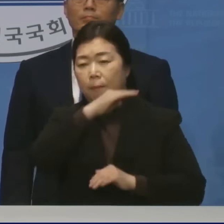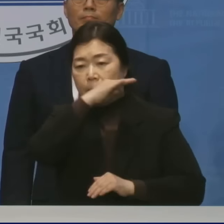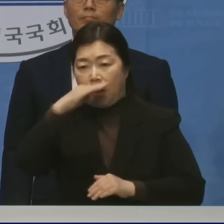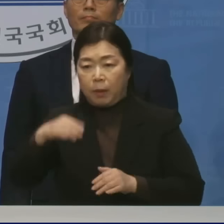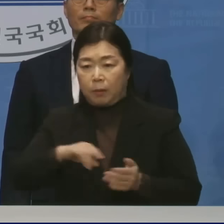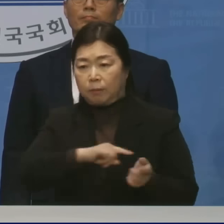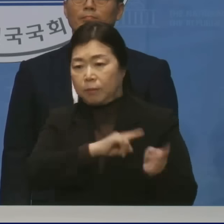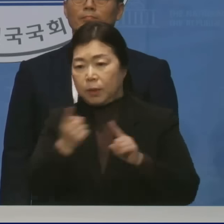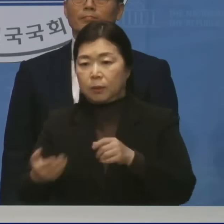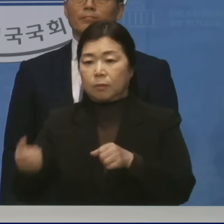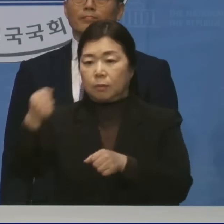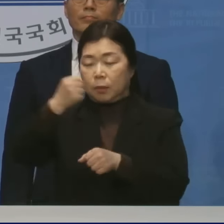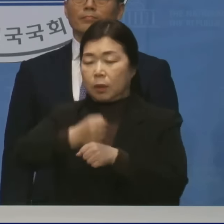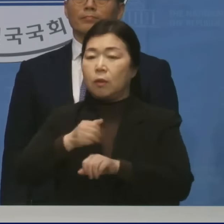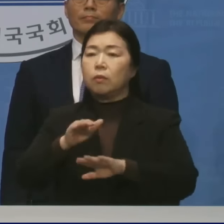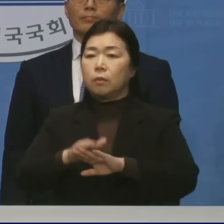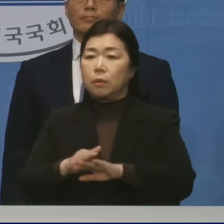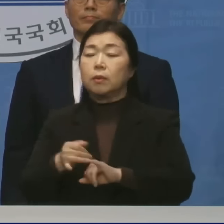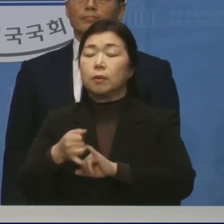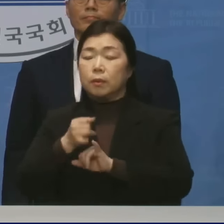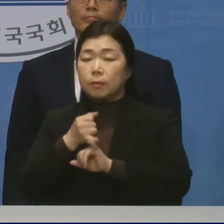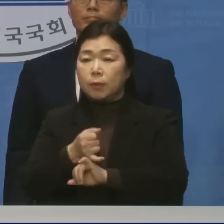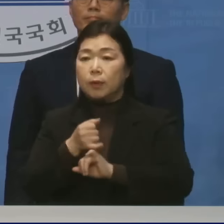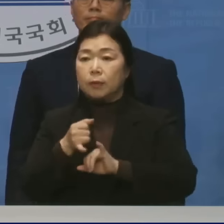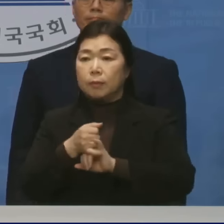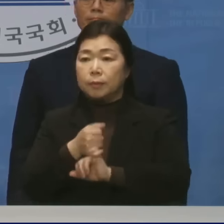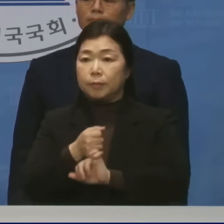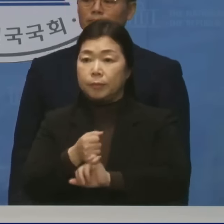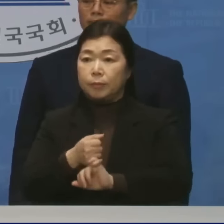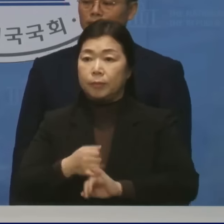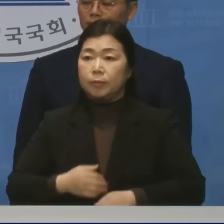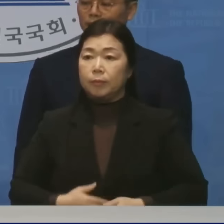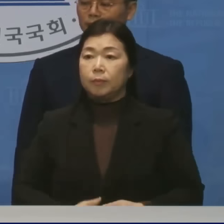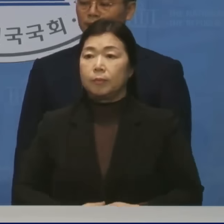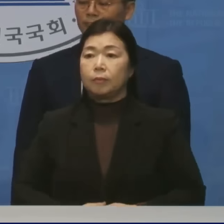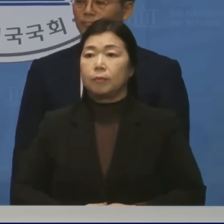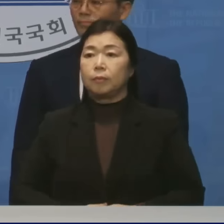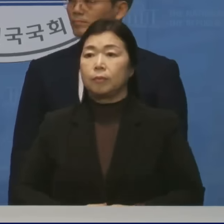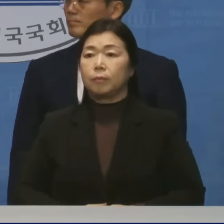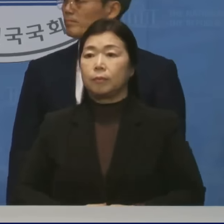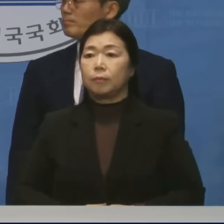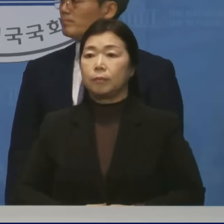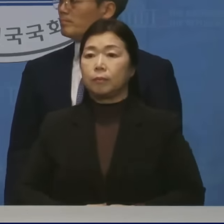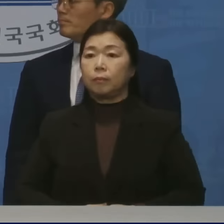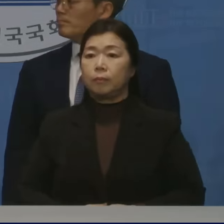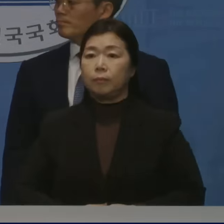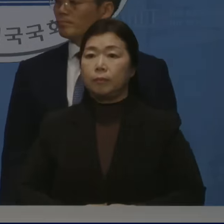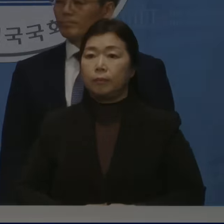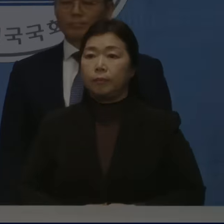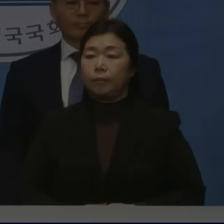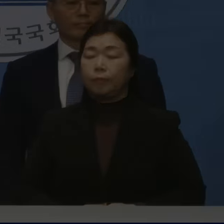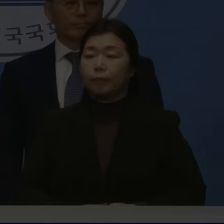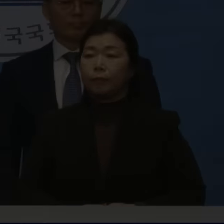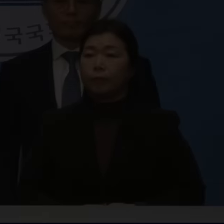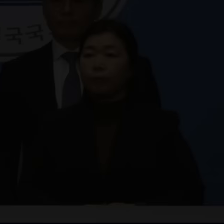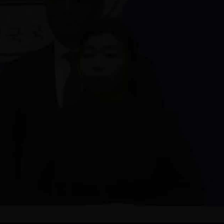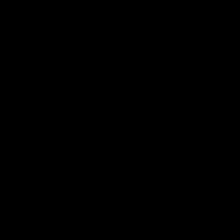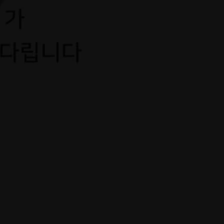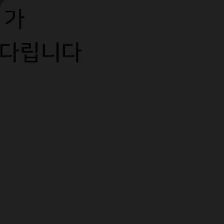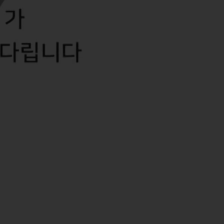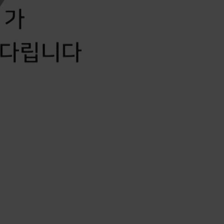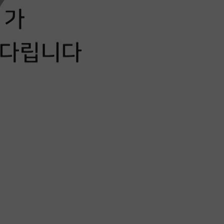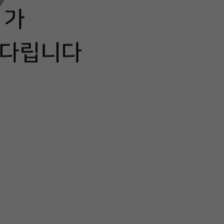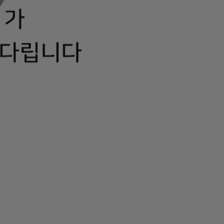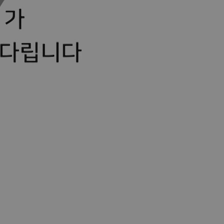세우도록 하겠습니다. 감사합니다.